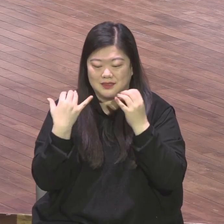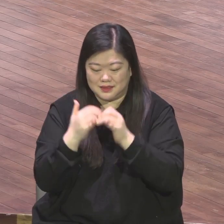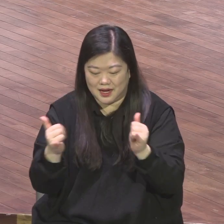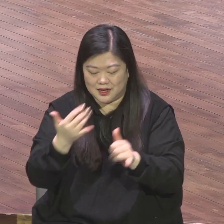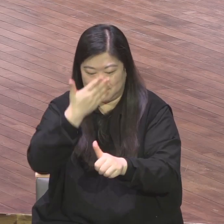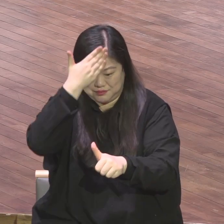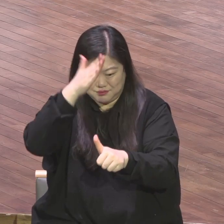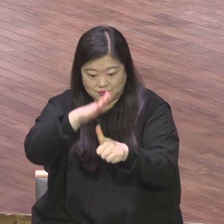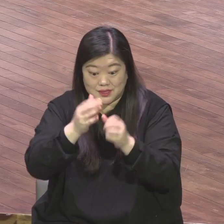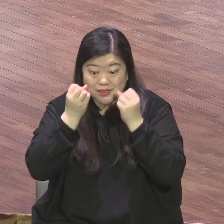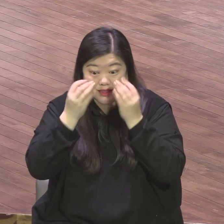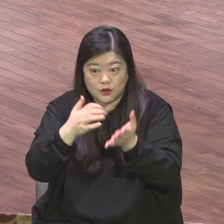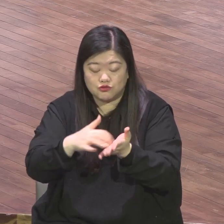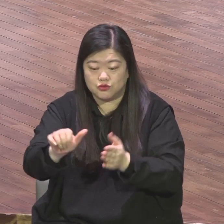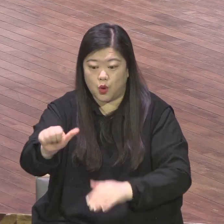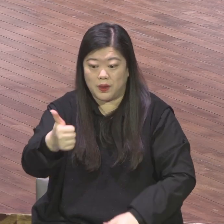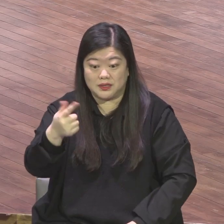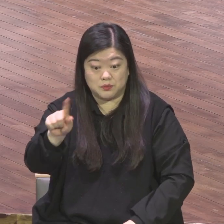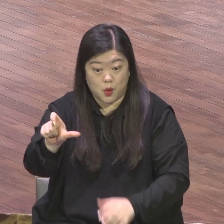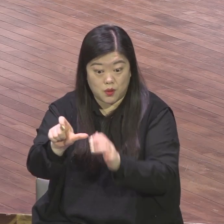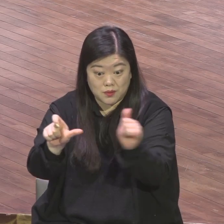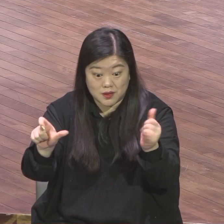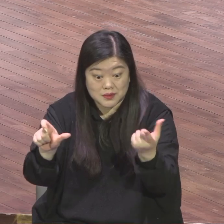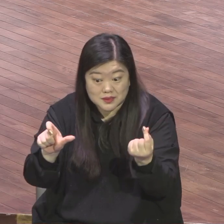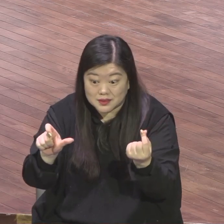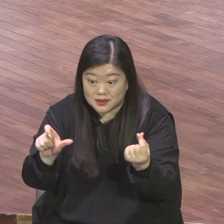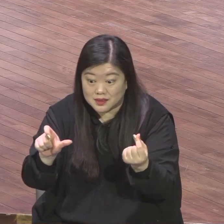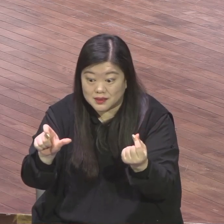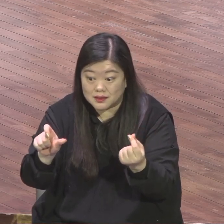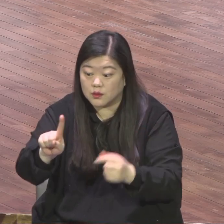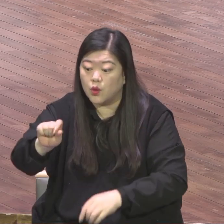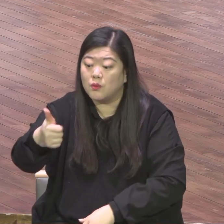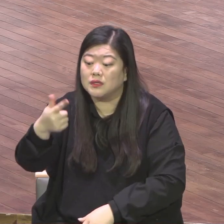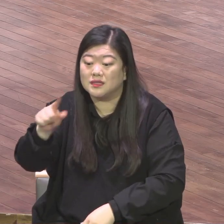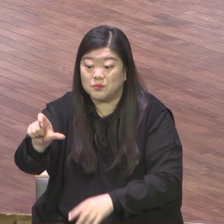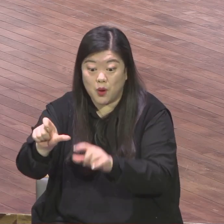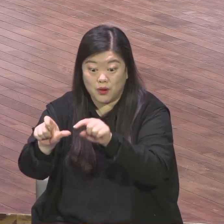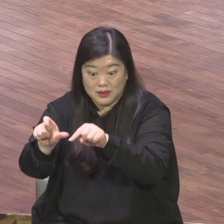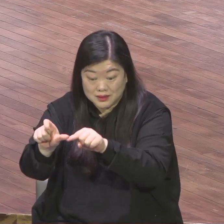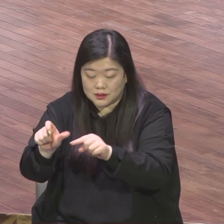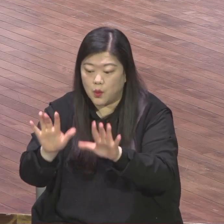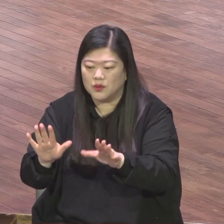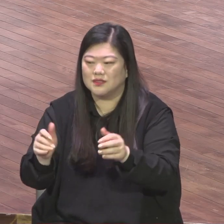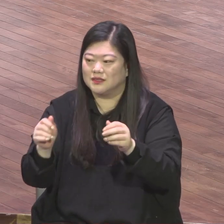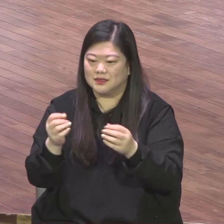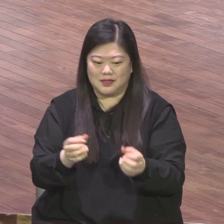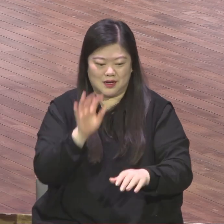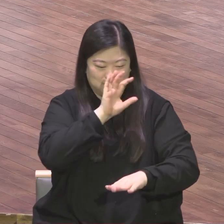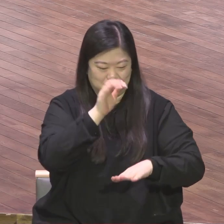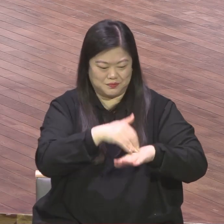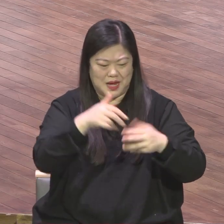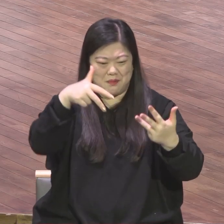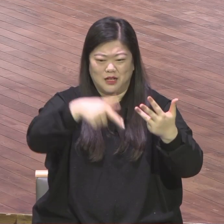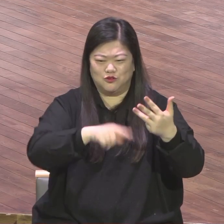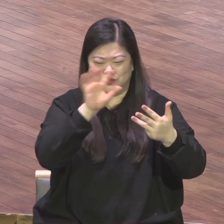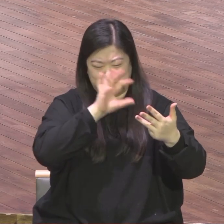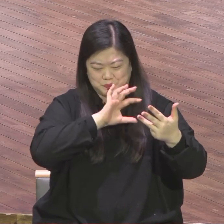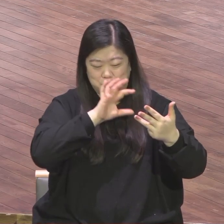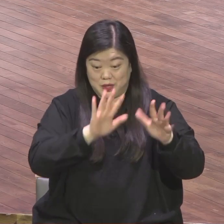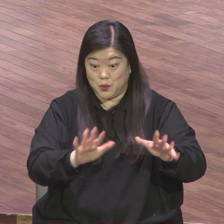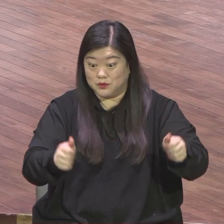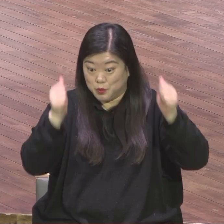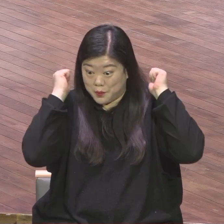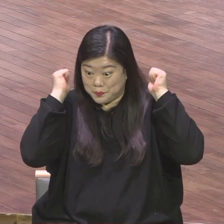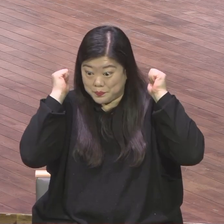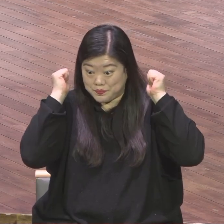세우느냐? 제가 오늘 비텍 중직자 이제 집중훈련 수료식에 특강을 하게 되는데 핵심은 하나예요.